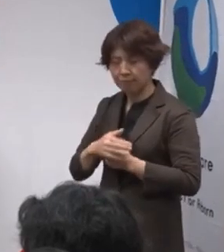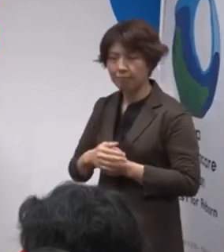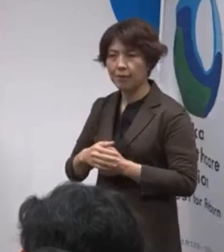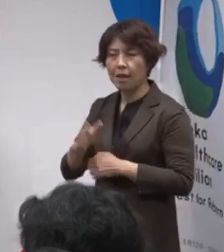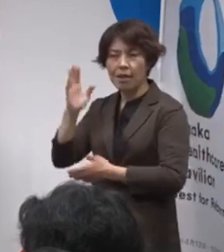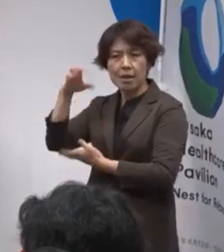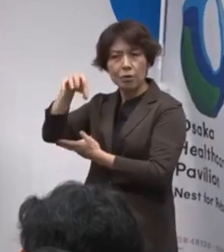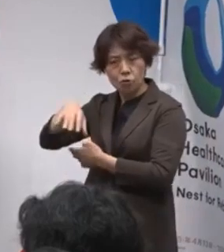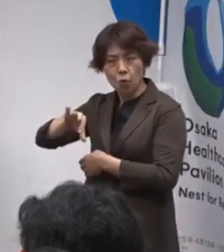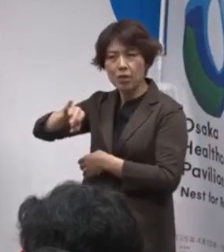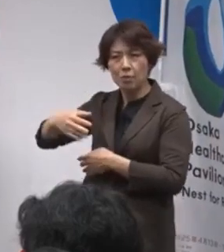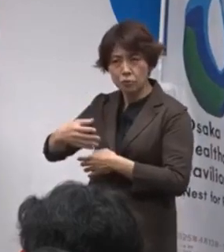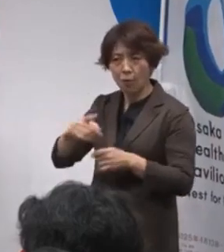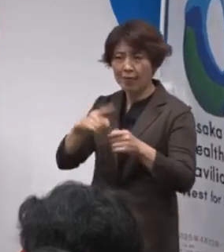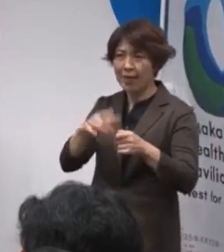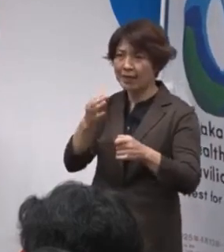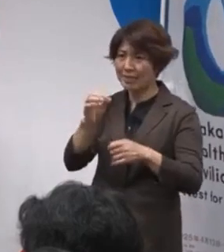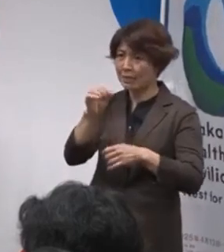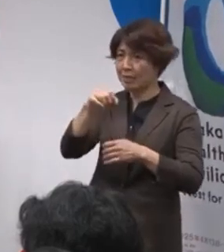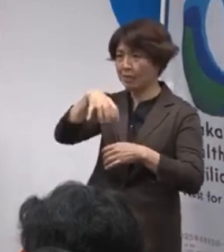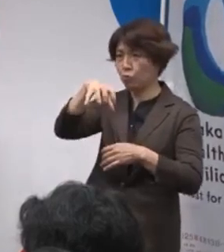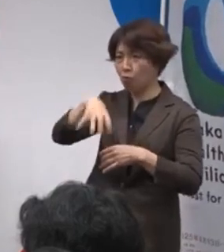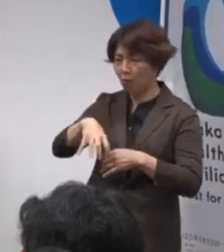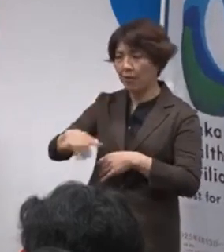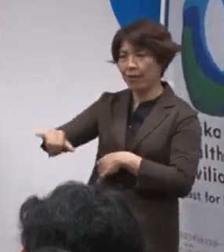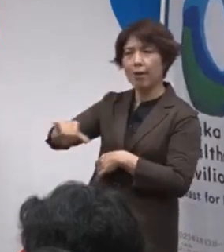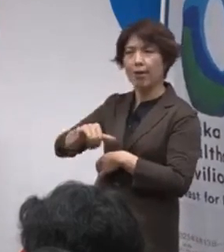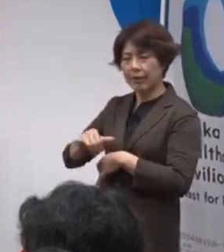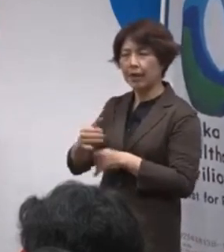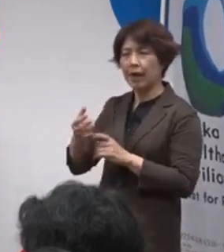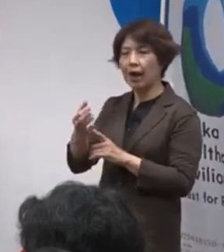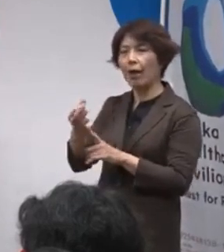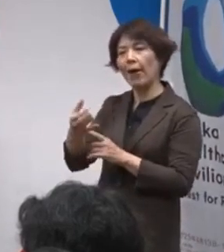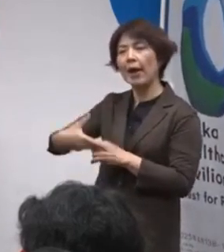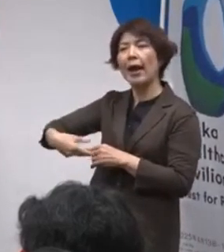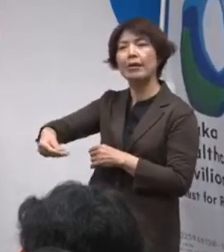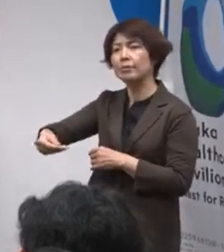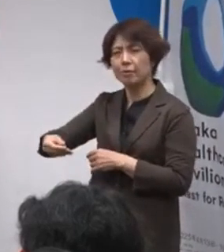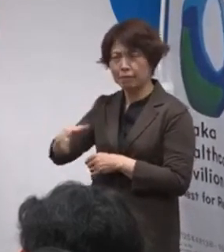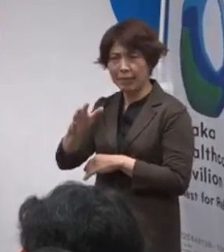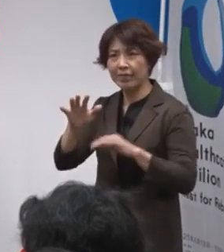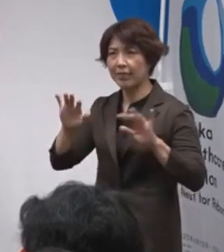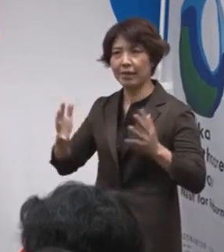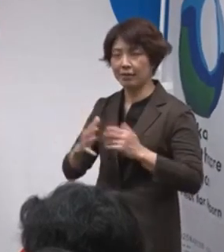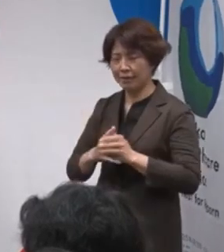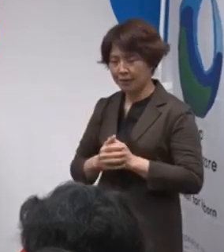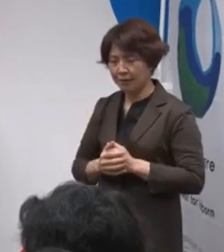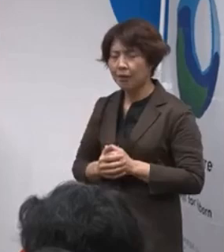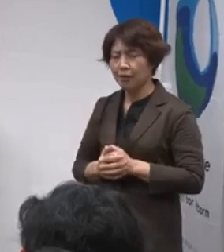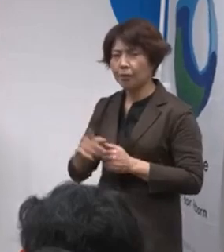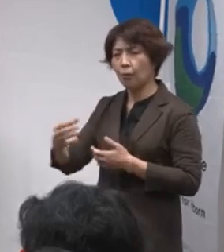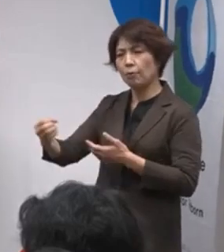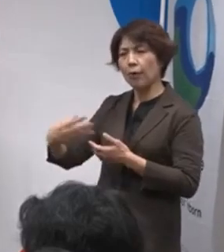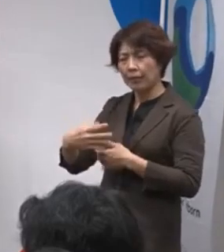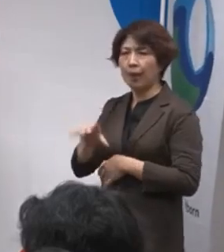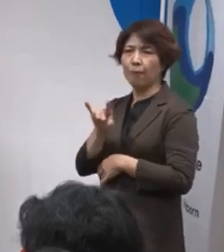署、年金事務所など公的機関がですね、電話してきて保険料が返ってきますということはありませんので、それはもう詐欺